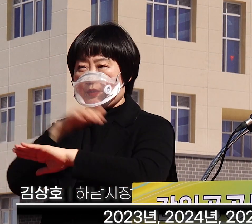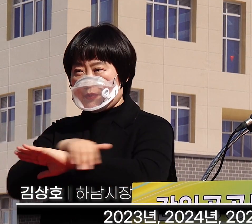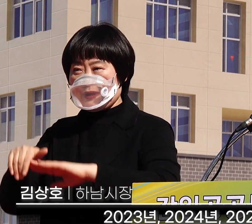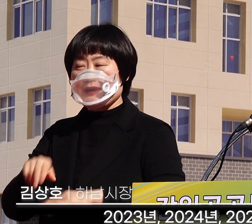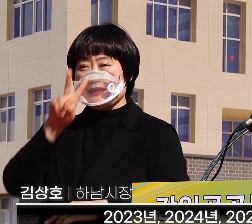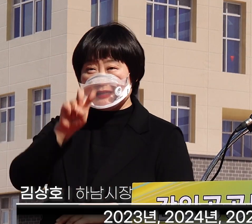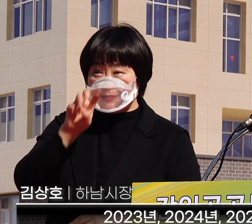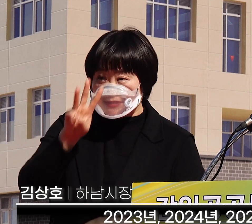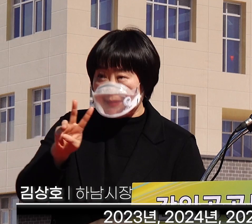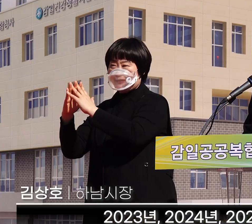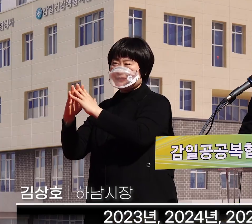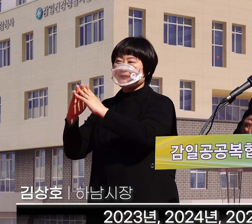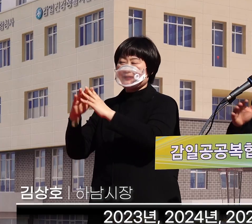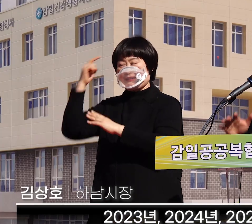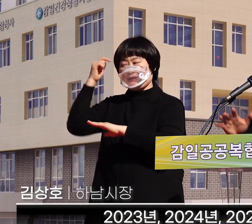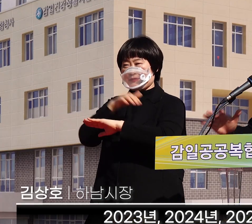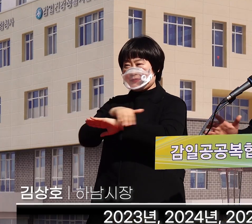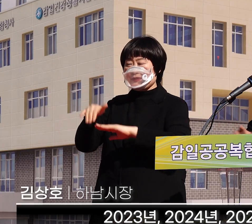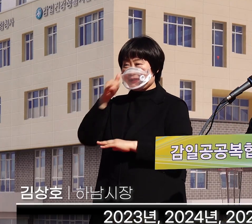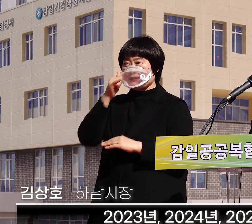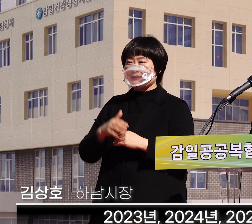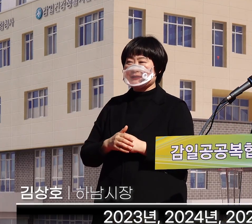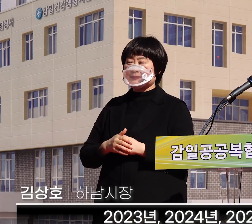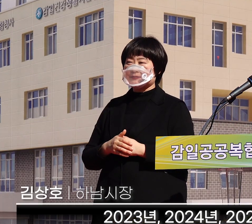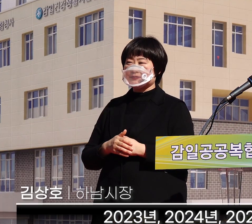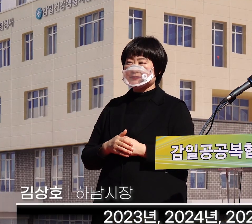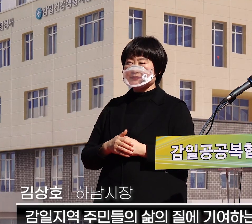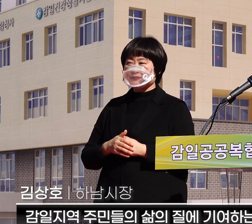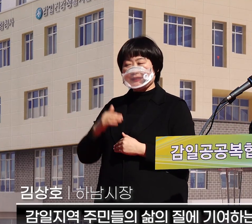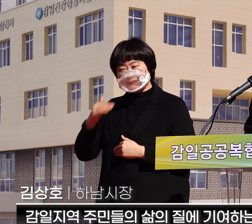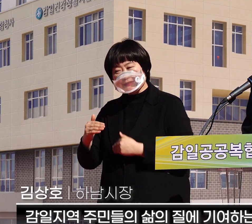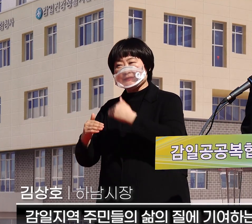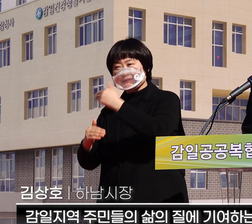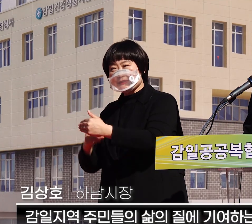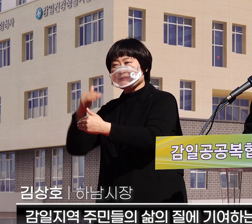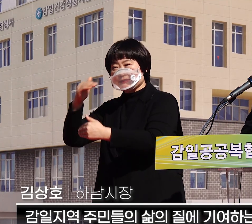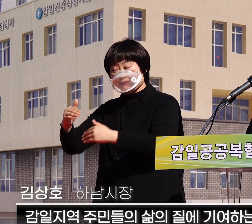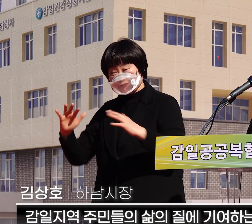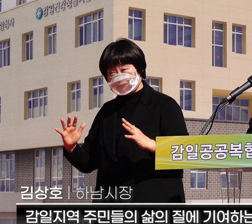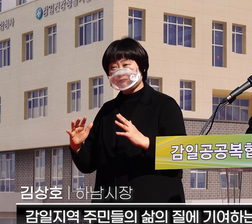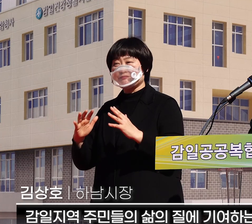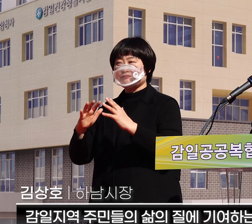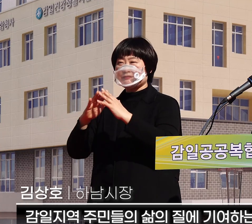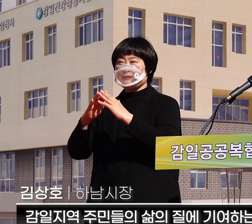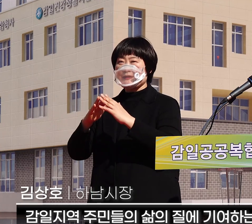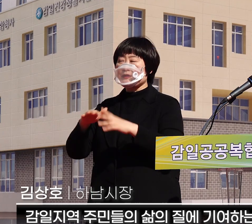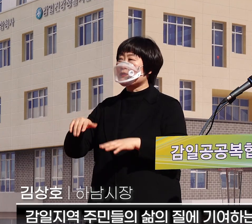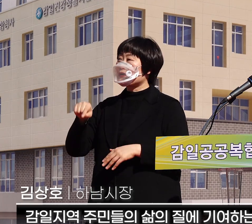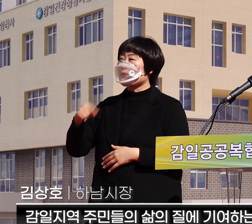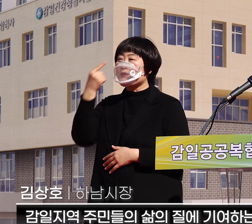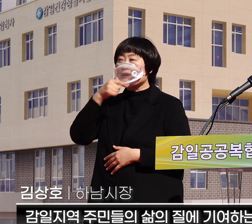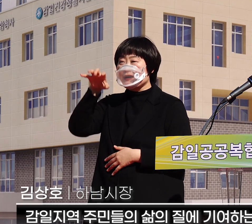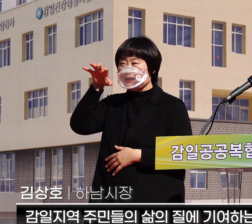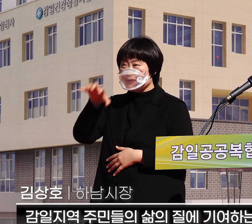24년, 25년 차근차근 추진하면서 가밀 지역의 주민들의 삶의 질에